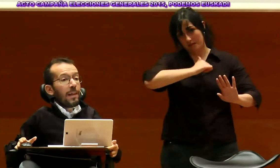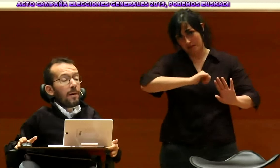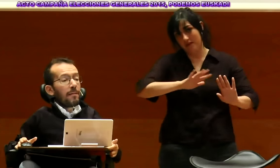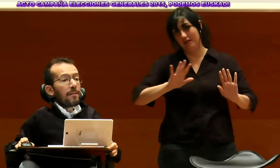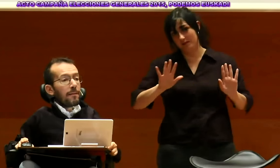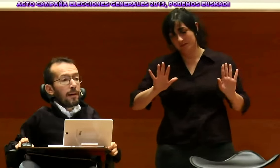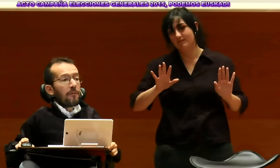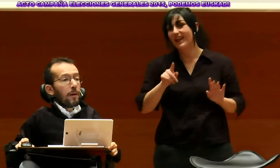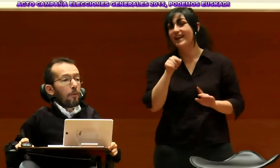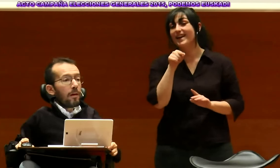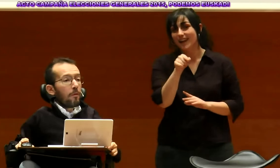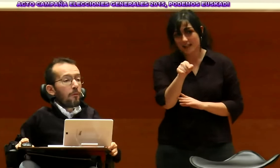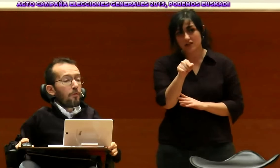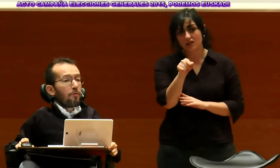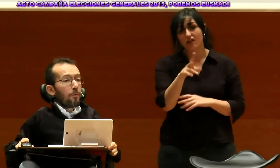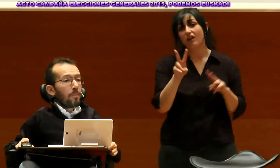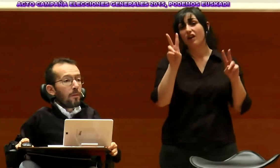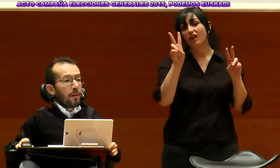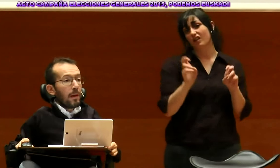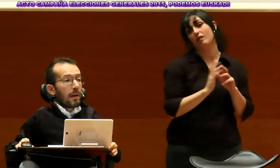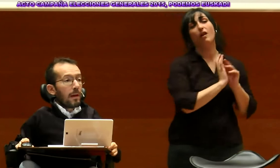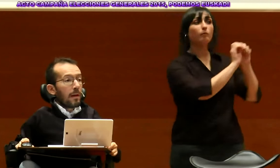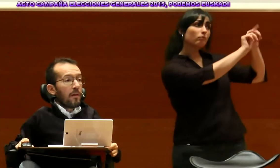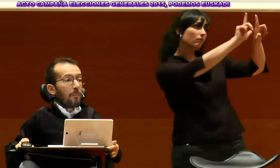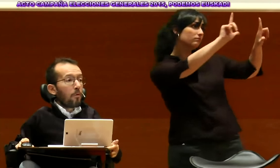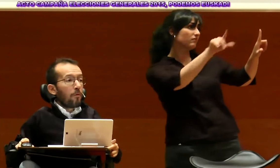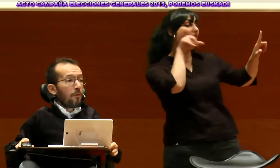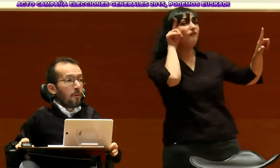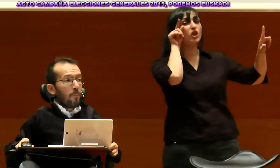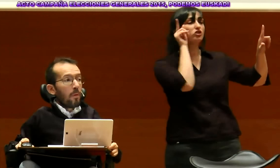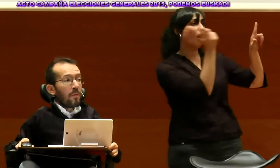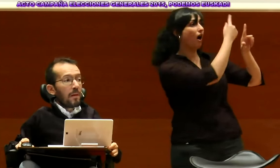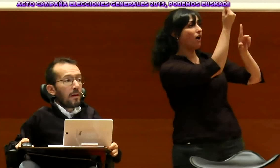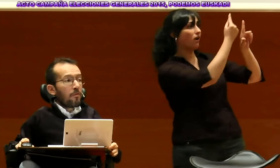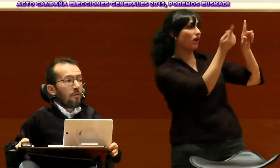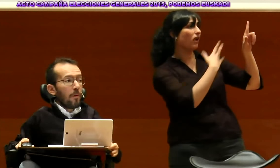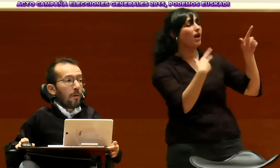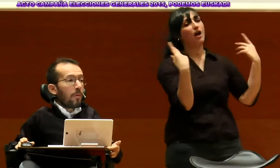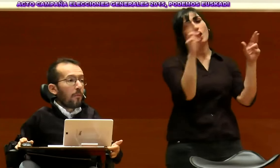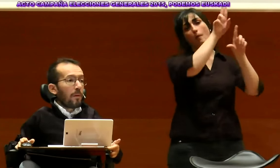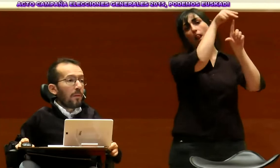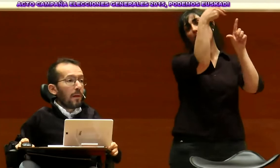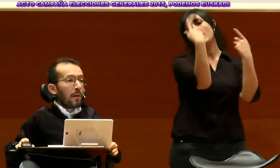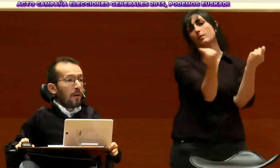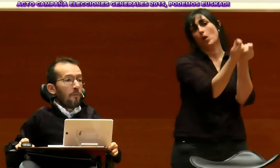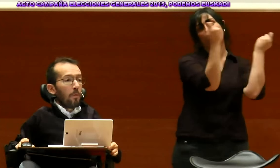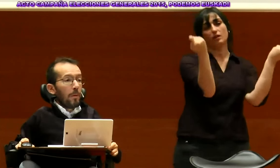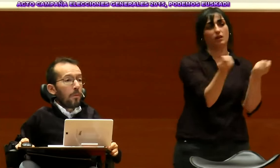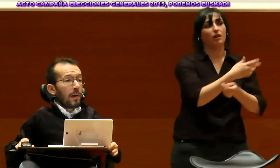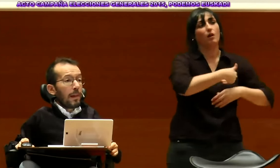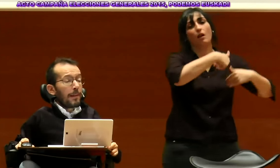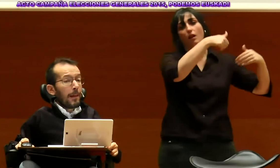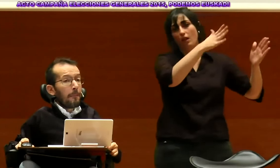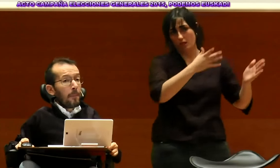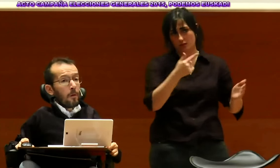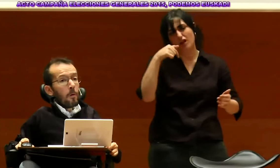eso vale más que farolas con Photoshop, que spots publicitarios, que lo que podamos decir los portavoces